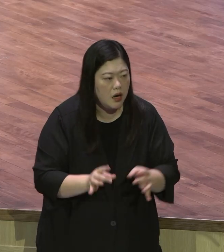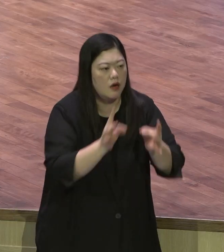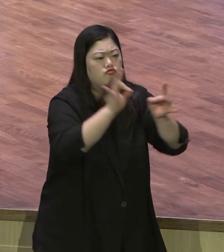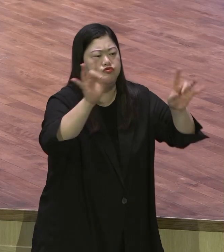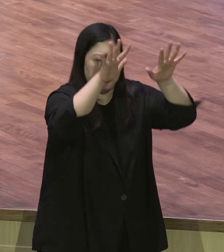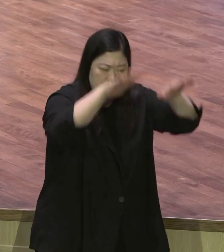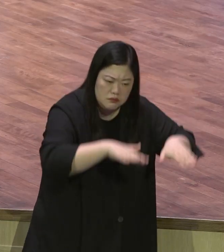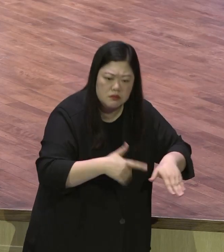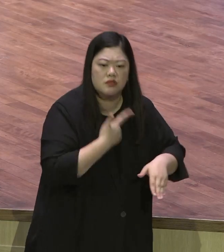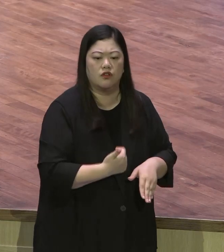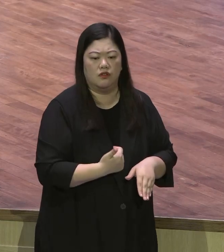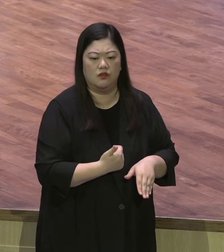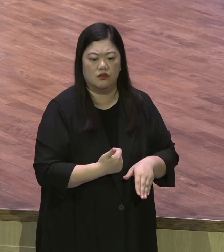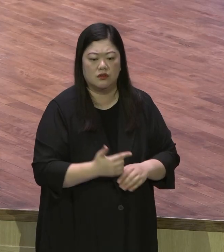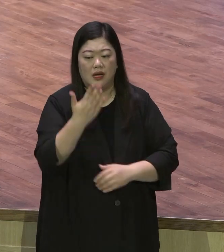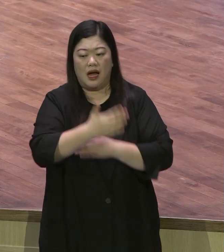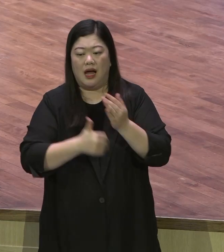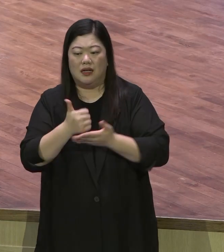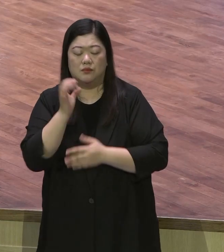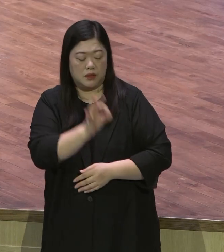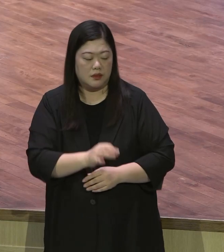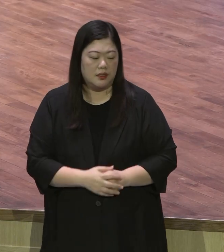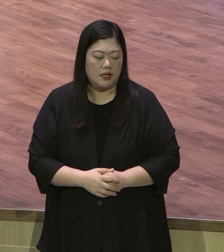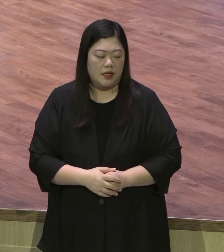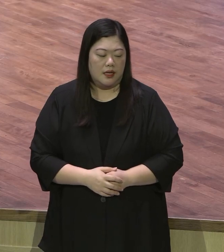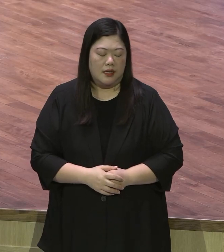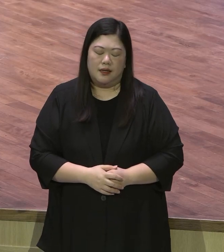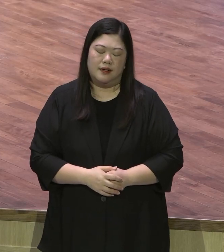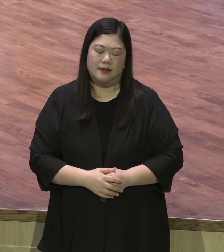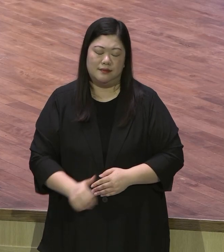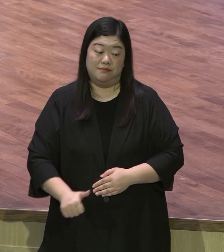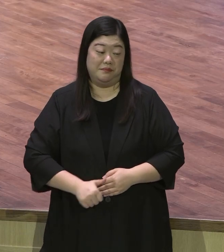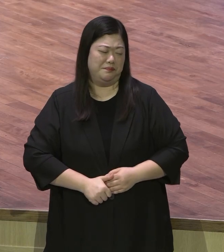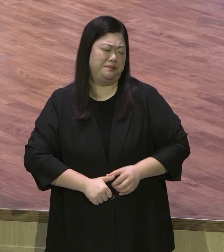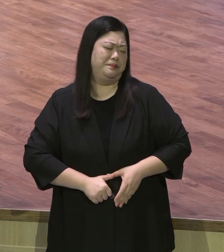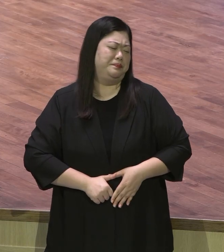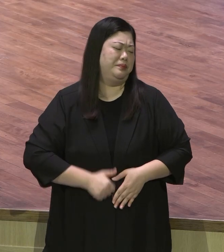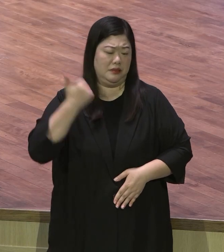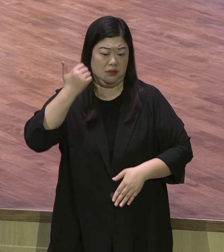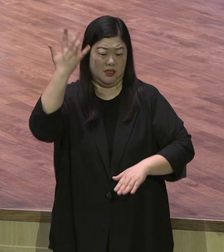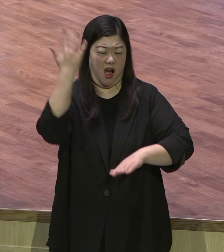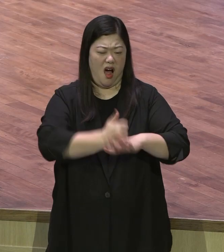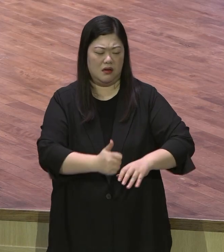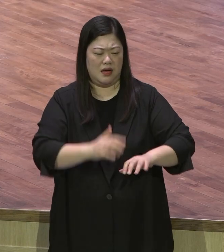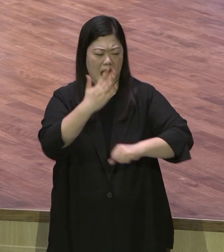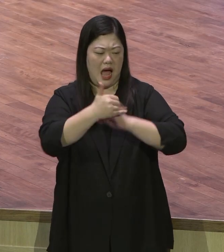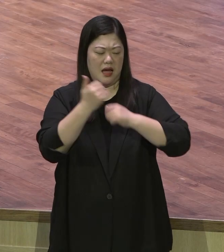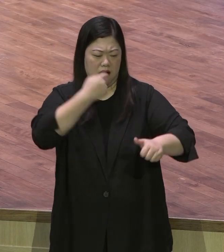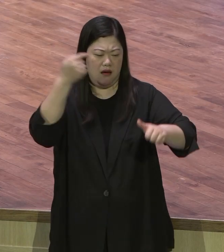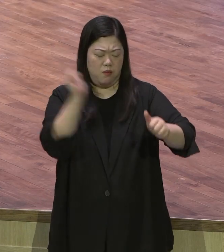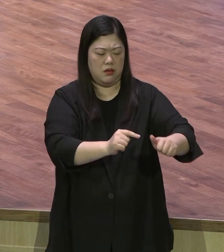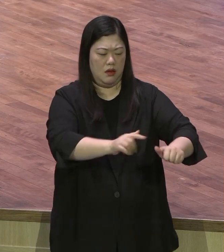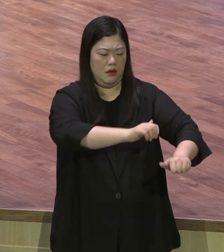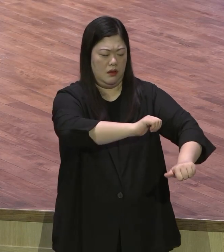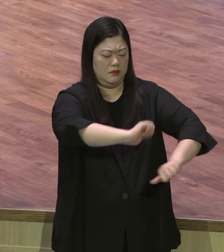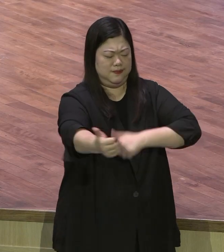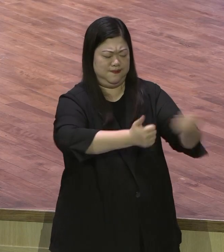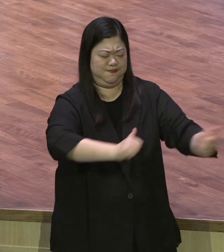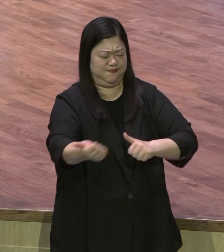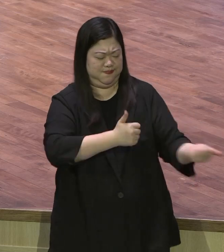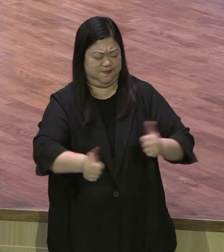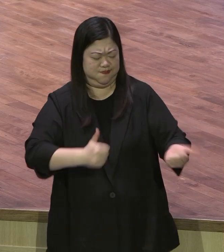가지고 하나님이 진노해갖고 2만 4천 명이 죽게 됩니다. 그 자리에서 2만 4천 명 우상 숭배한